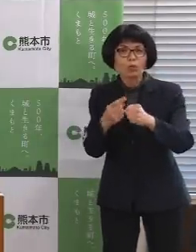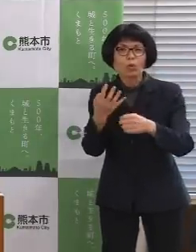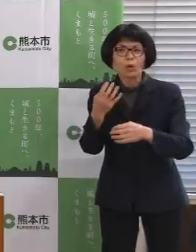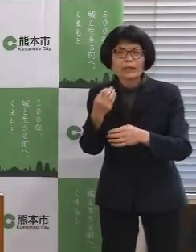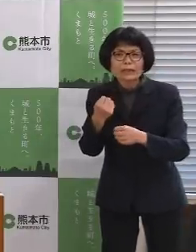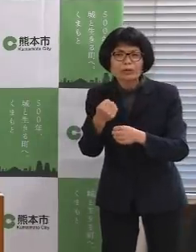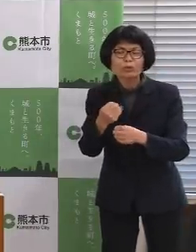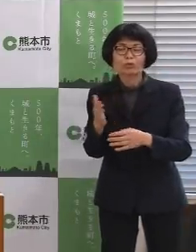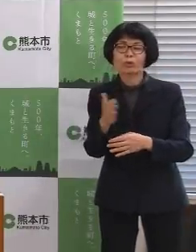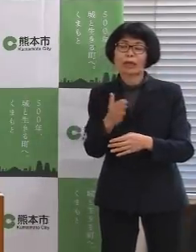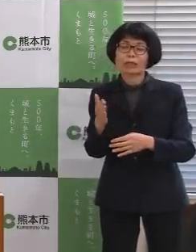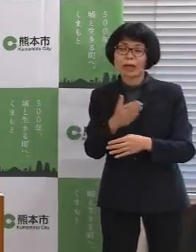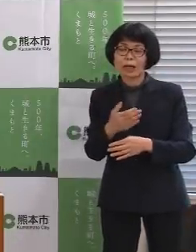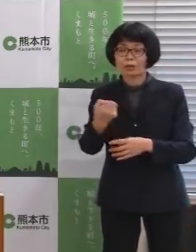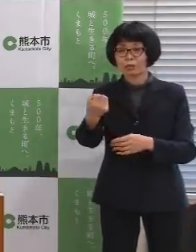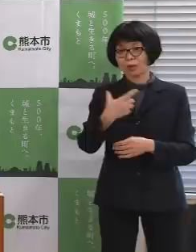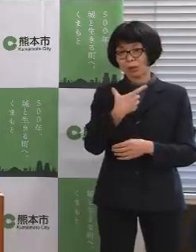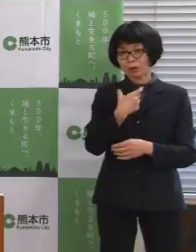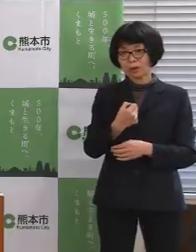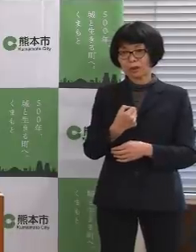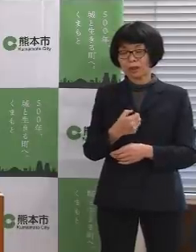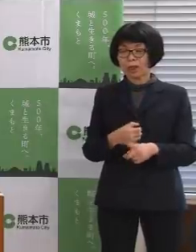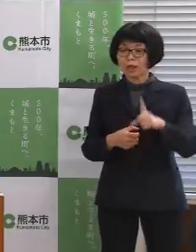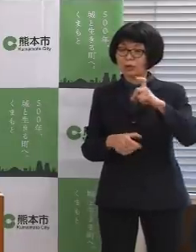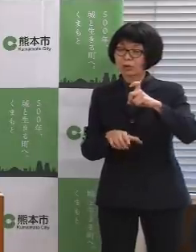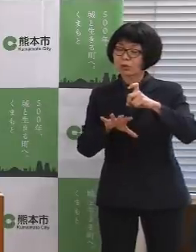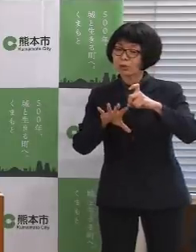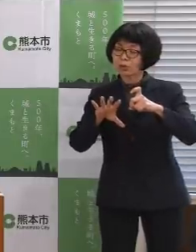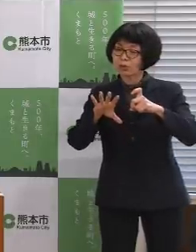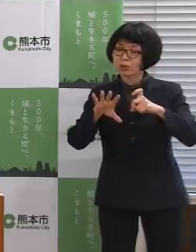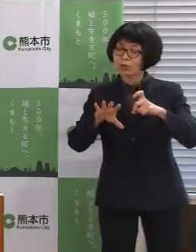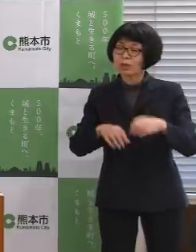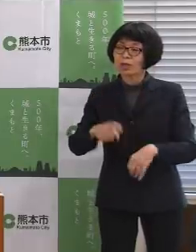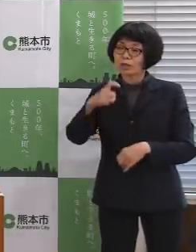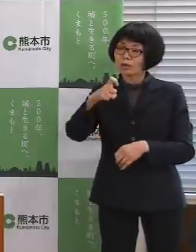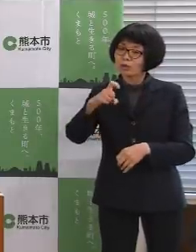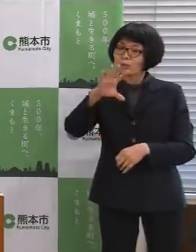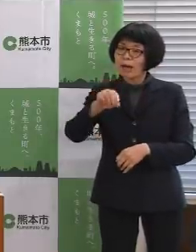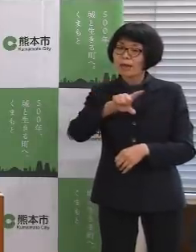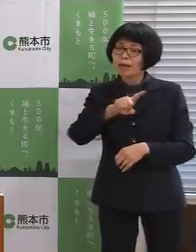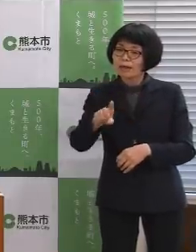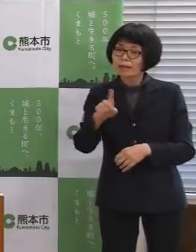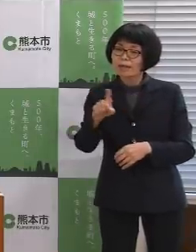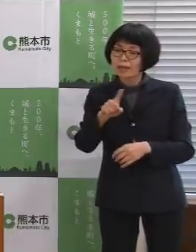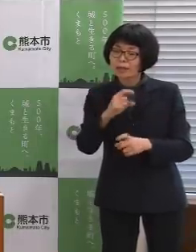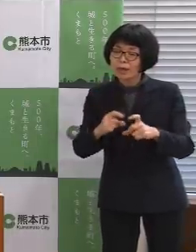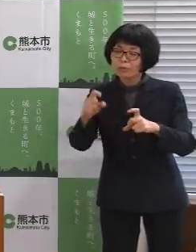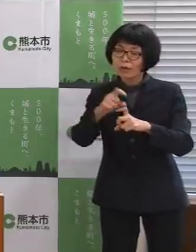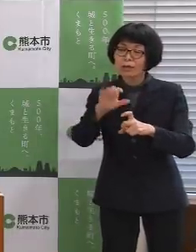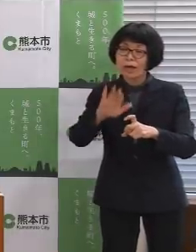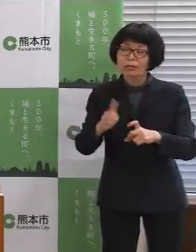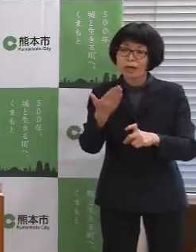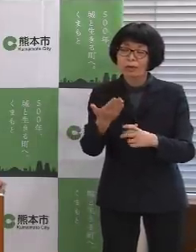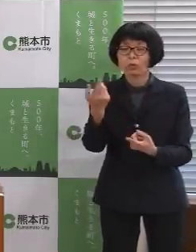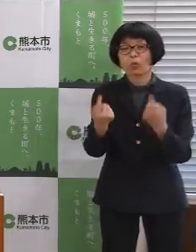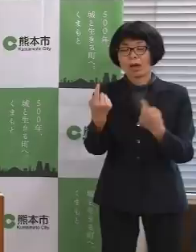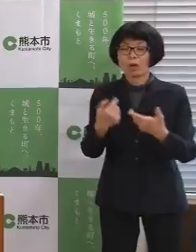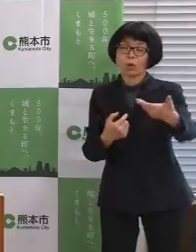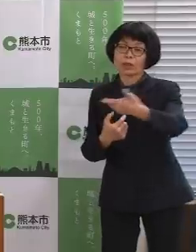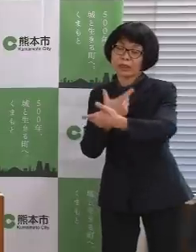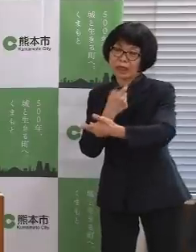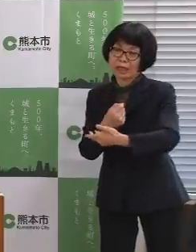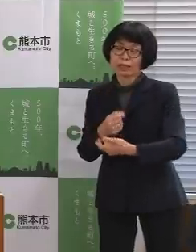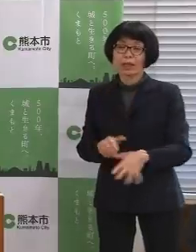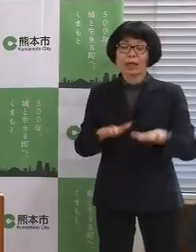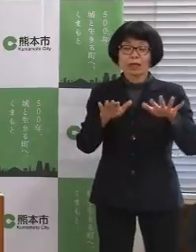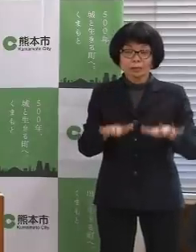日があれば教えていただきたいのと、 はい、 まあ、10万円に何か上乗せするとか、 うん、 そういうお考えもしあられれば教えてください 。はい、現在のところは